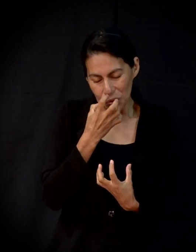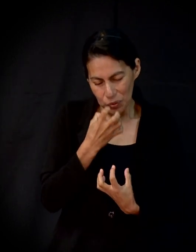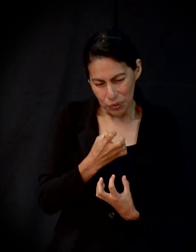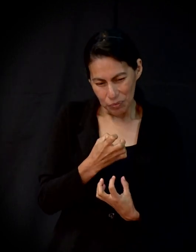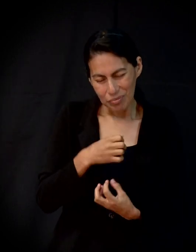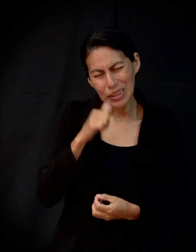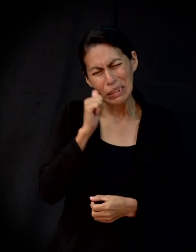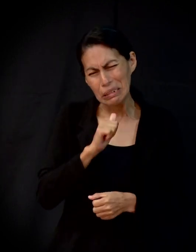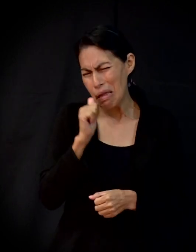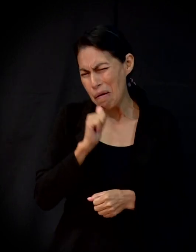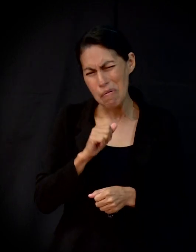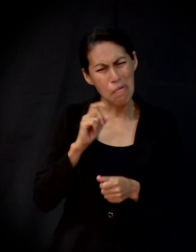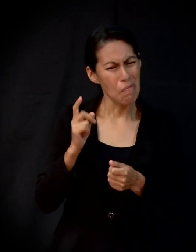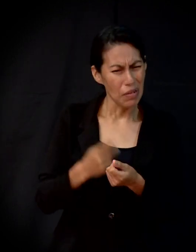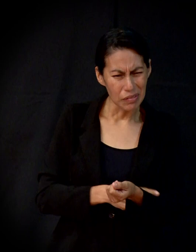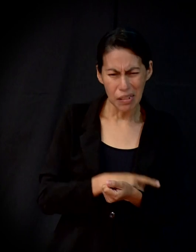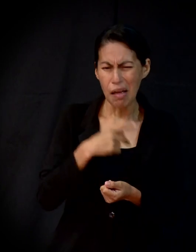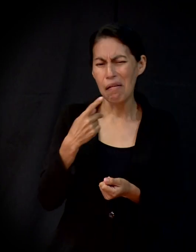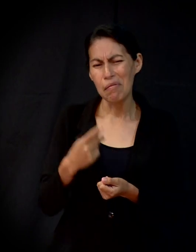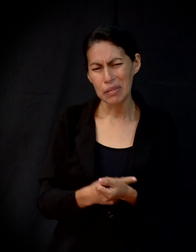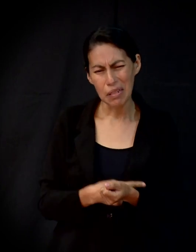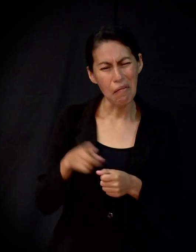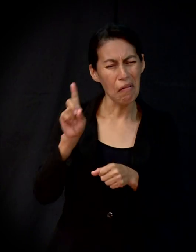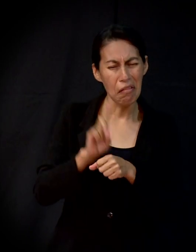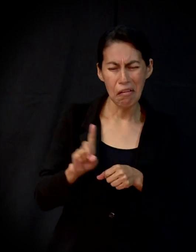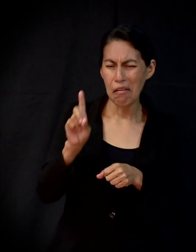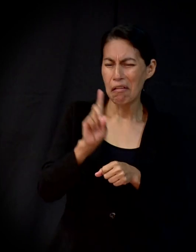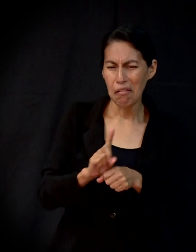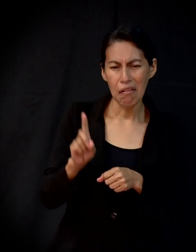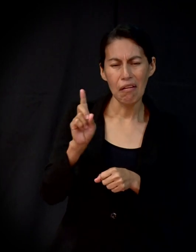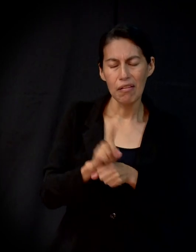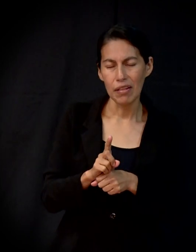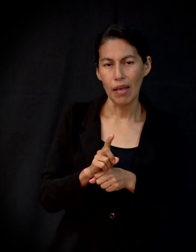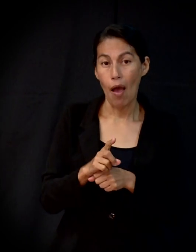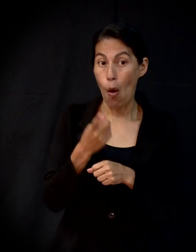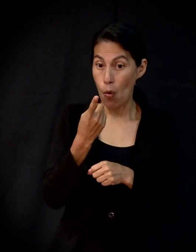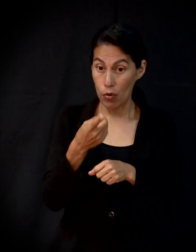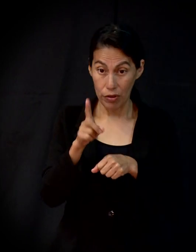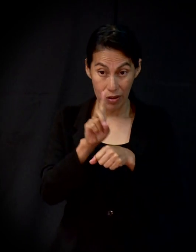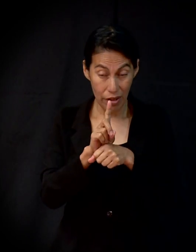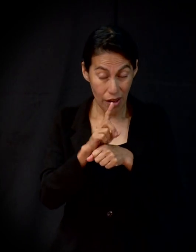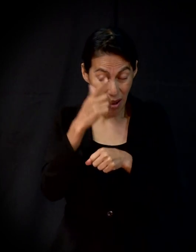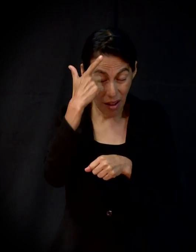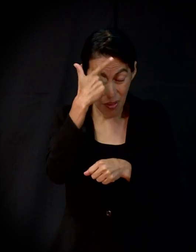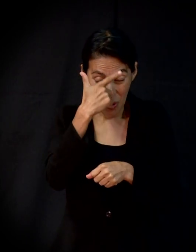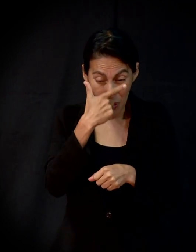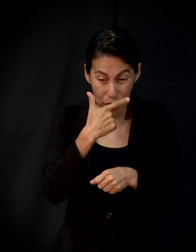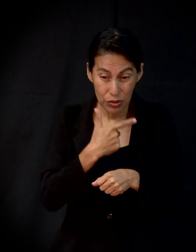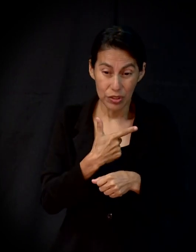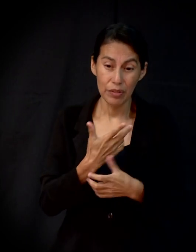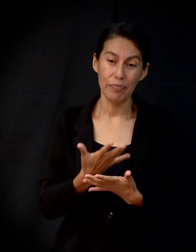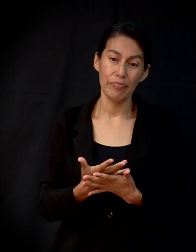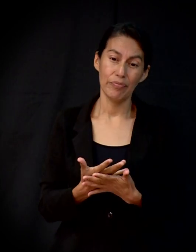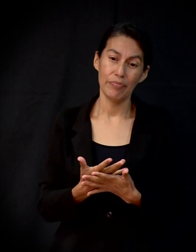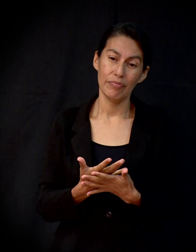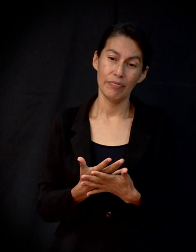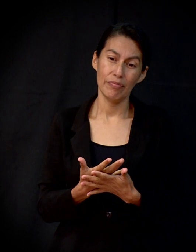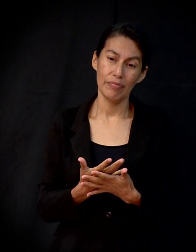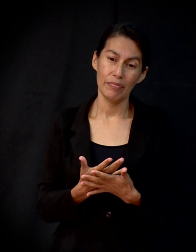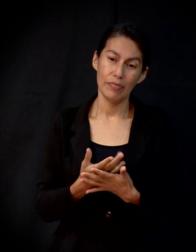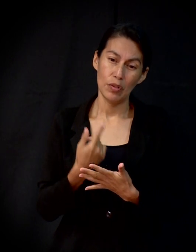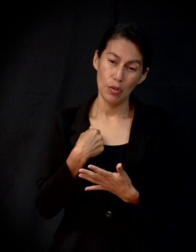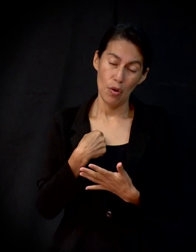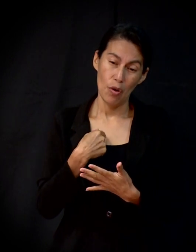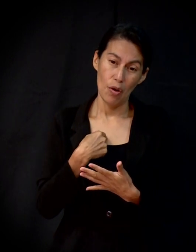me siguió pasando día tras día y tras día. Una noche, yo me